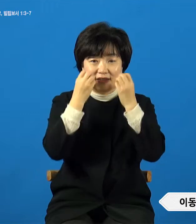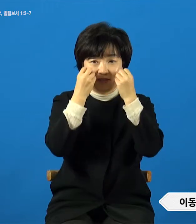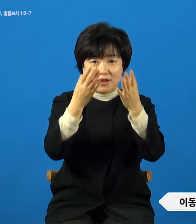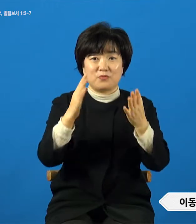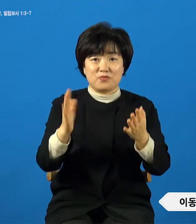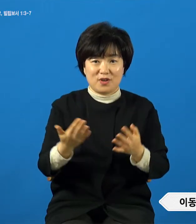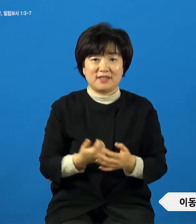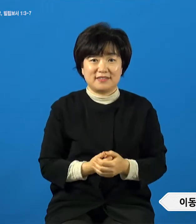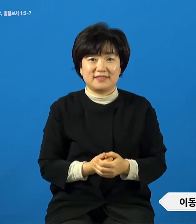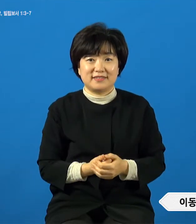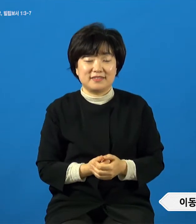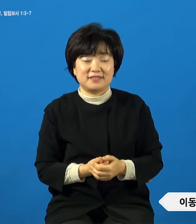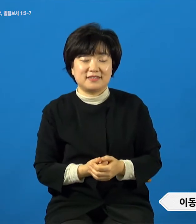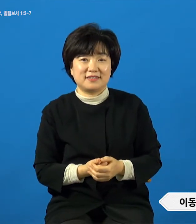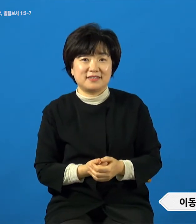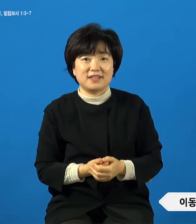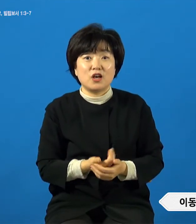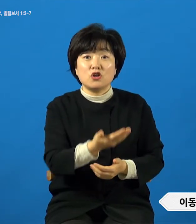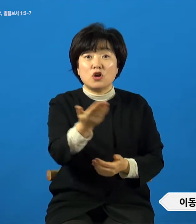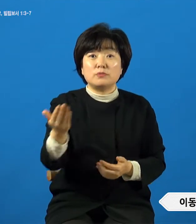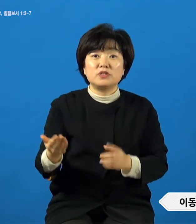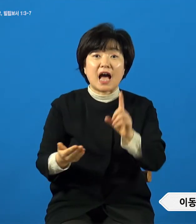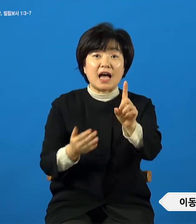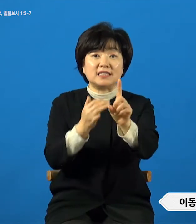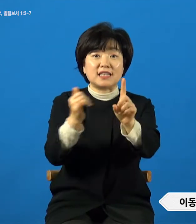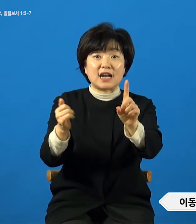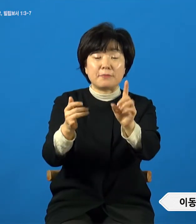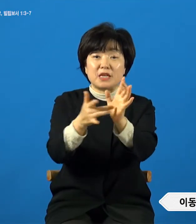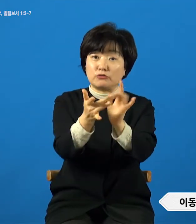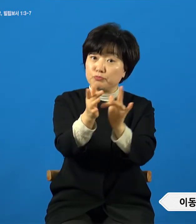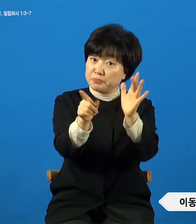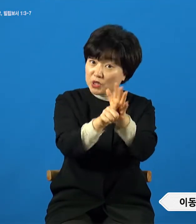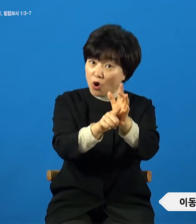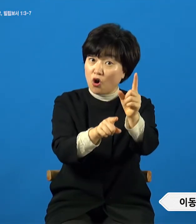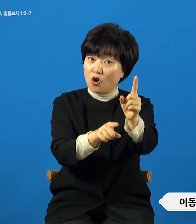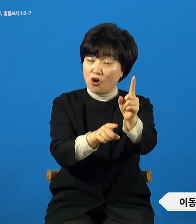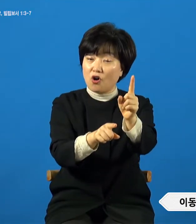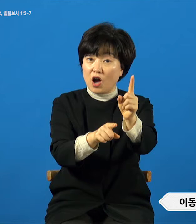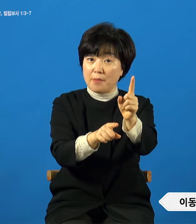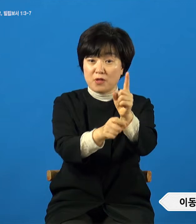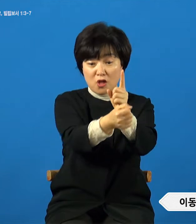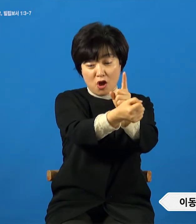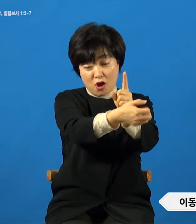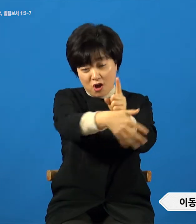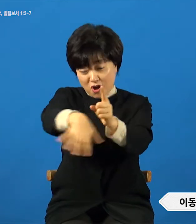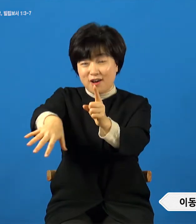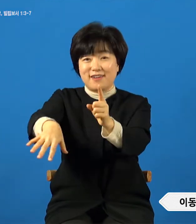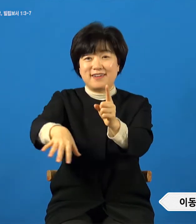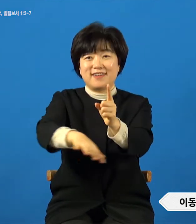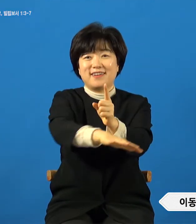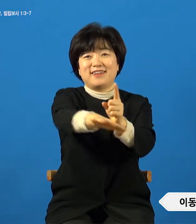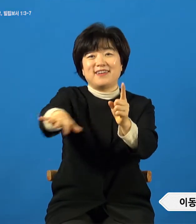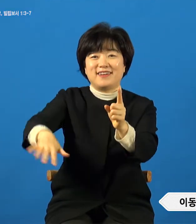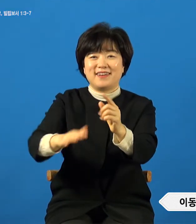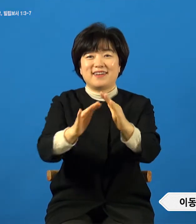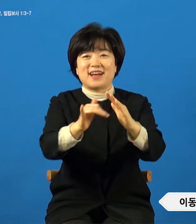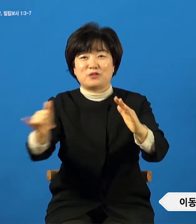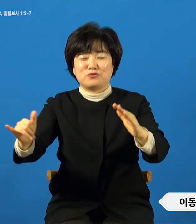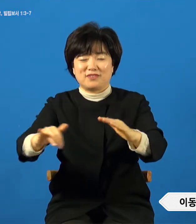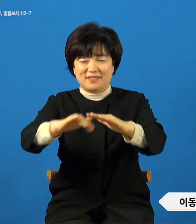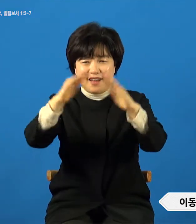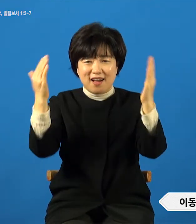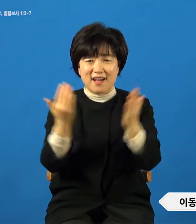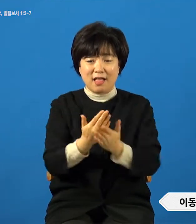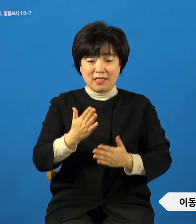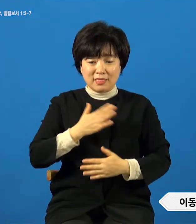이것을 고백하는 거예요. 여러분, 한 사람이 복음을 받아들이면 이 좋은 복음, 그리고 이 좋은 예수를 나만 믿을 수는